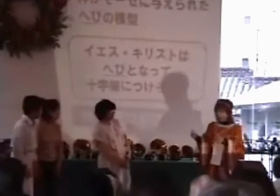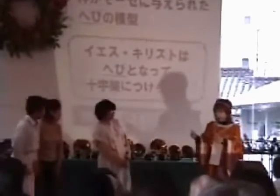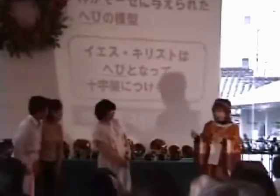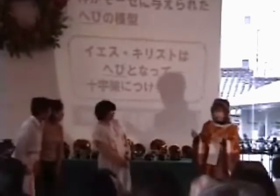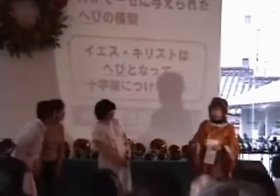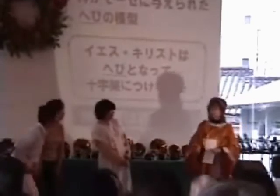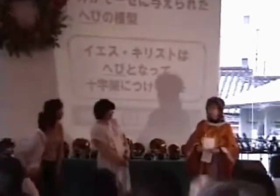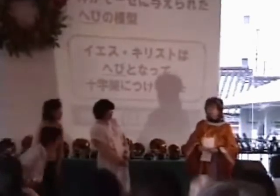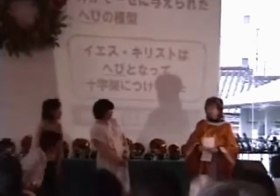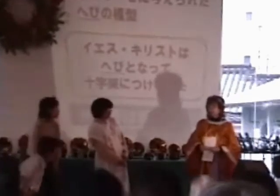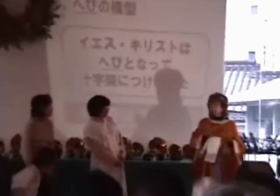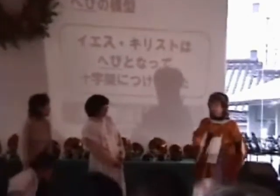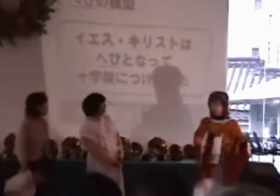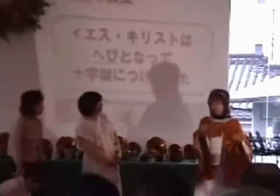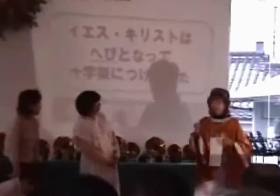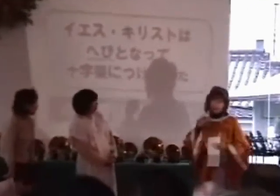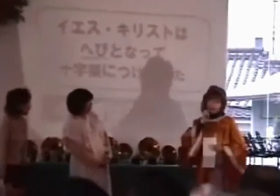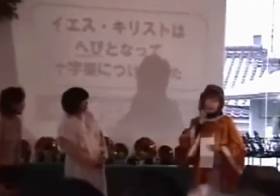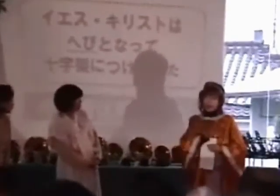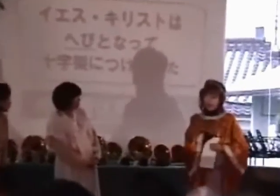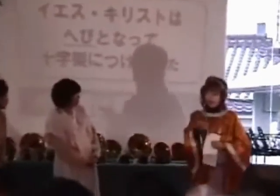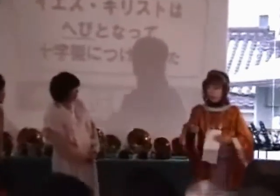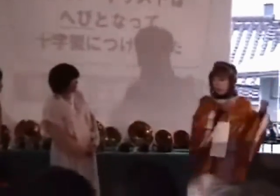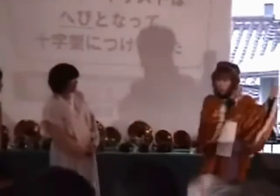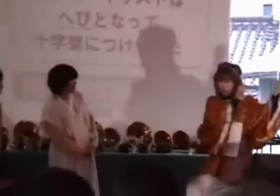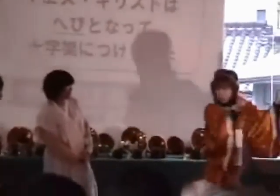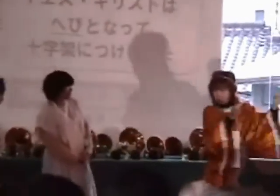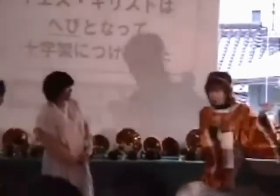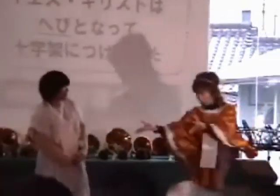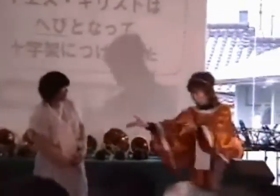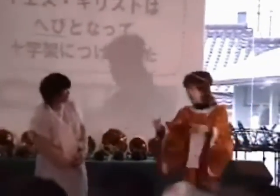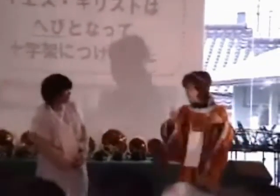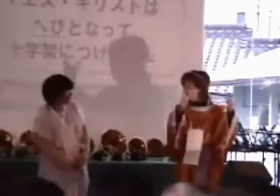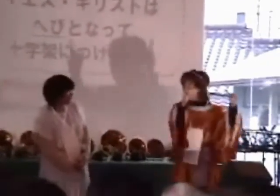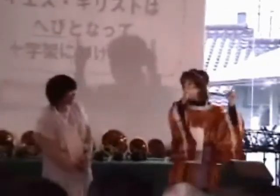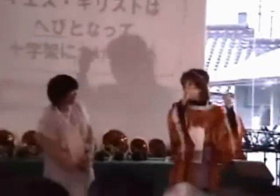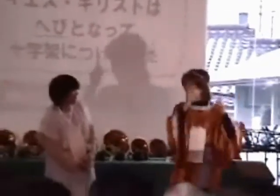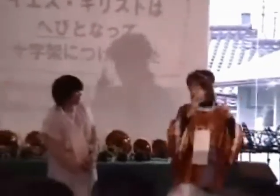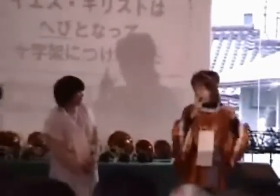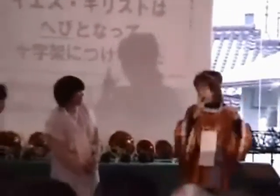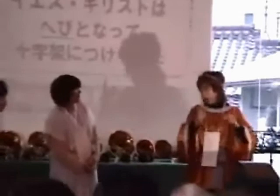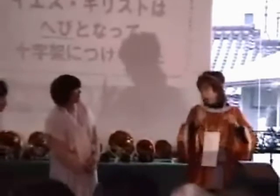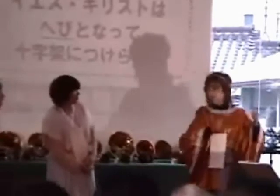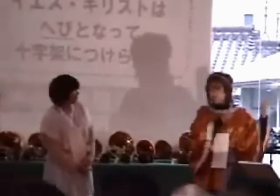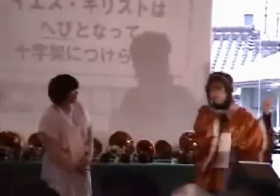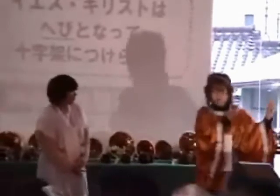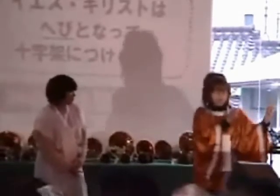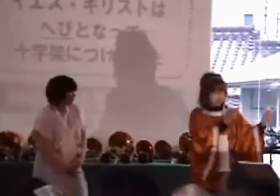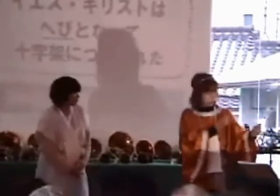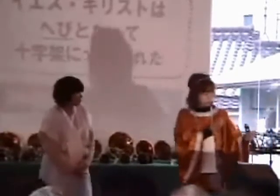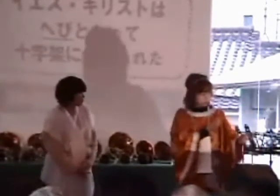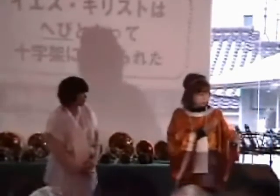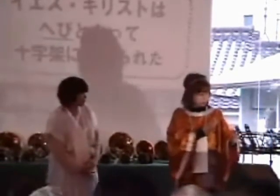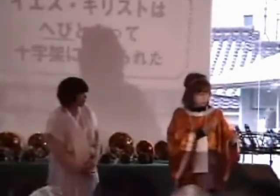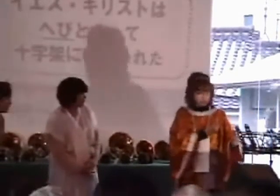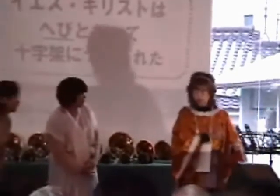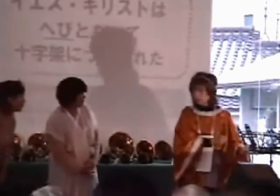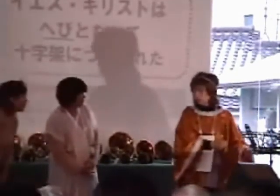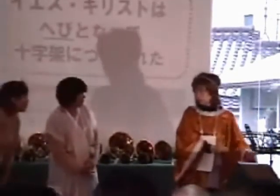その時モーセと神に逆らった人々に対して神様は蛇を送られました。